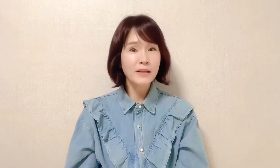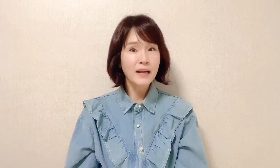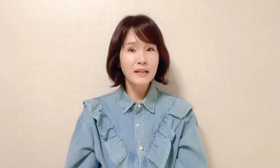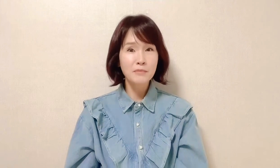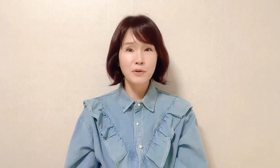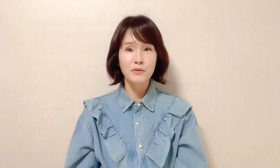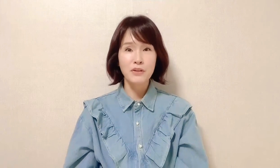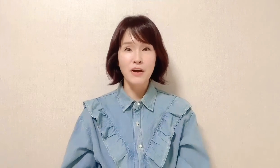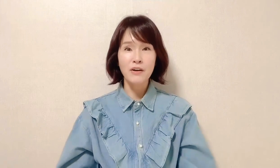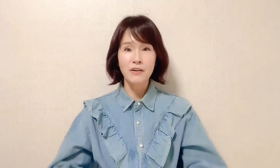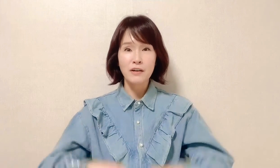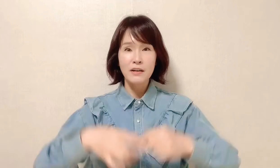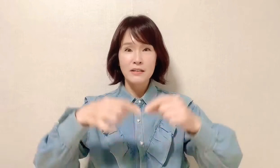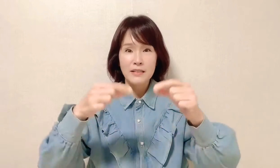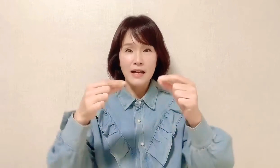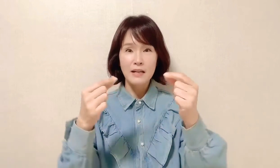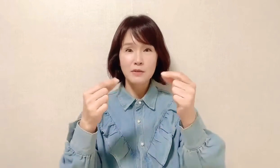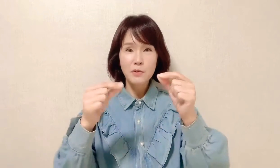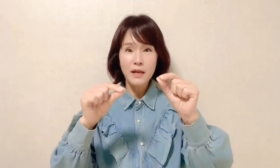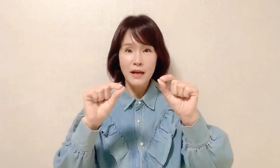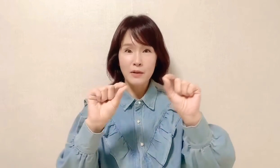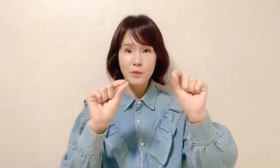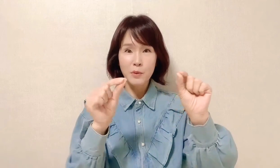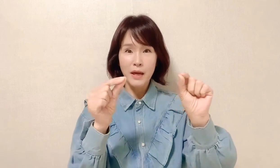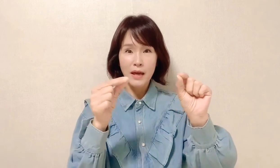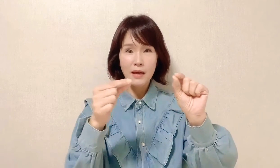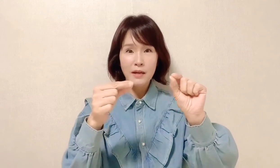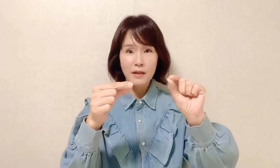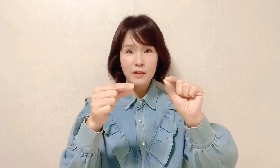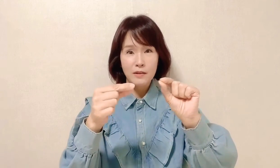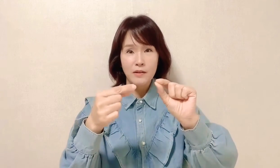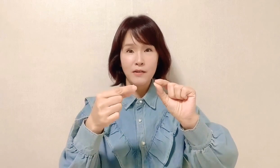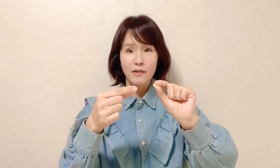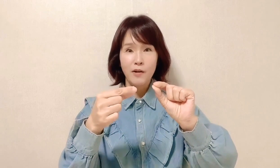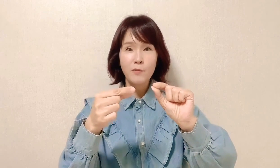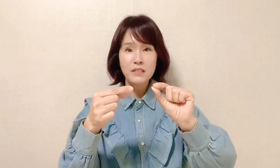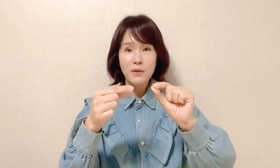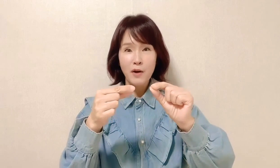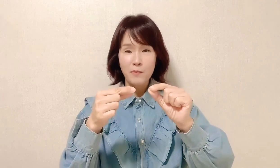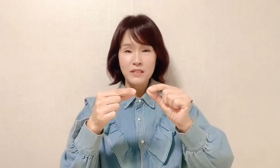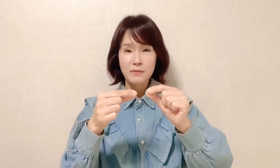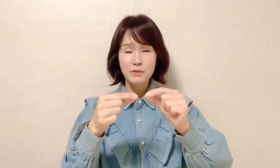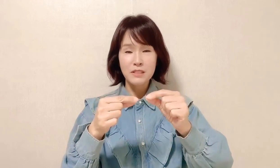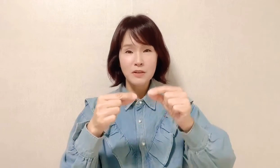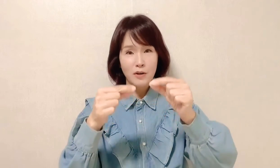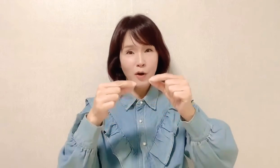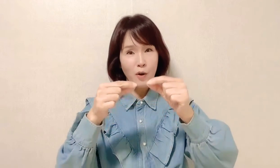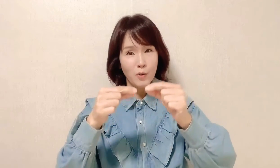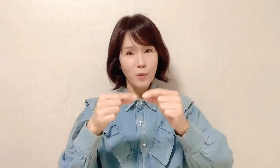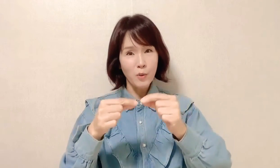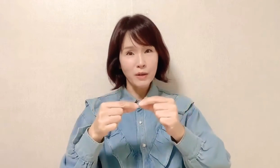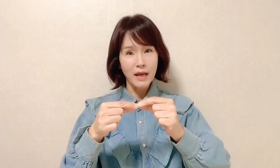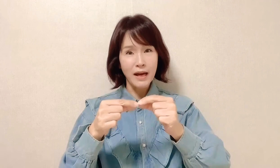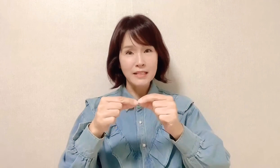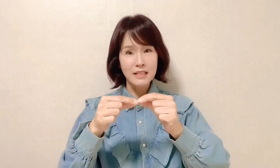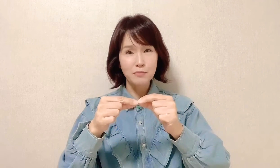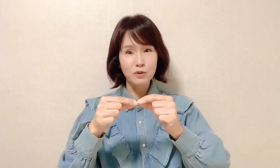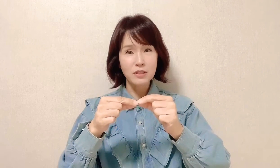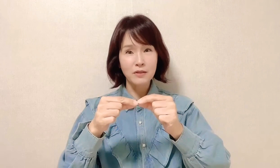멀다라는 표현은요. 자, 손가락 이렇게 엄지와 검지를 붙이셔서 이렇게 같이